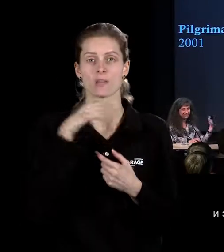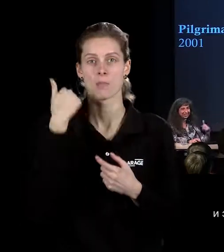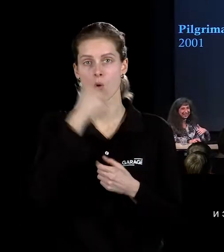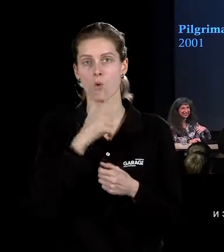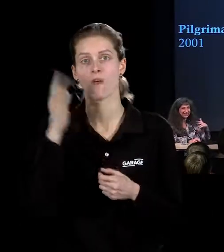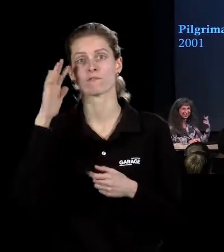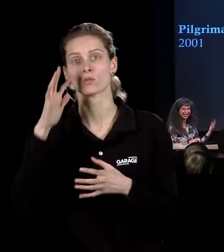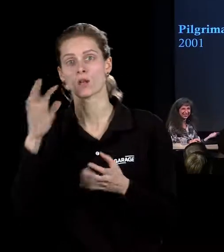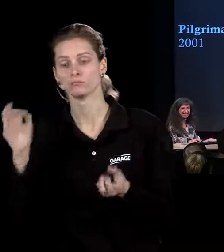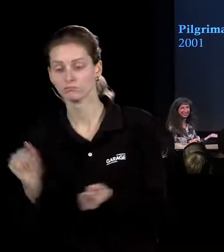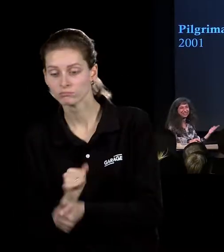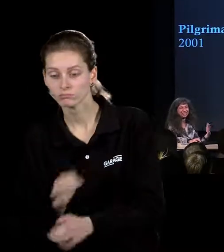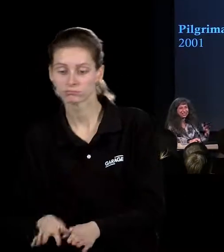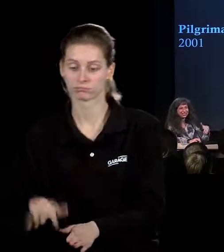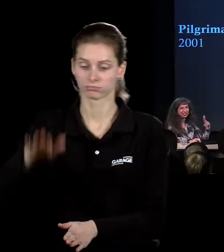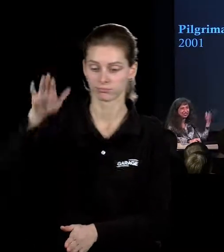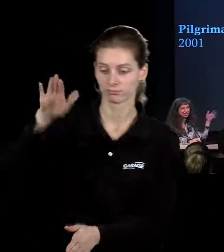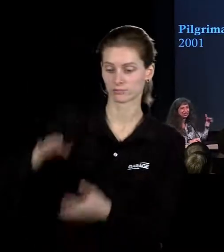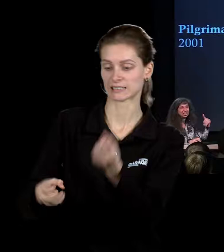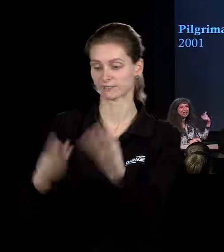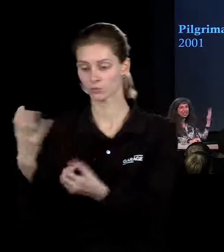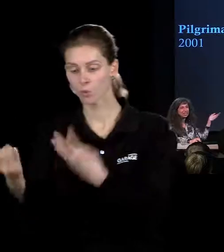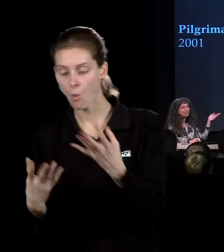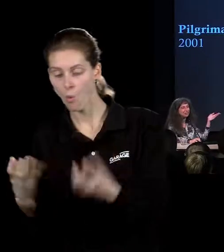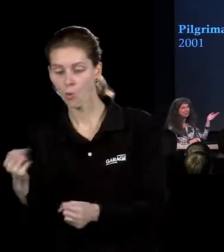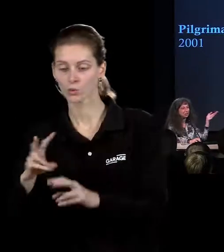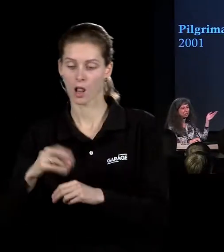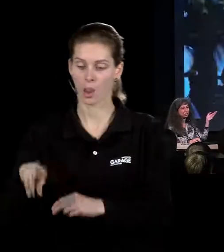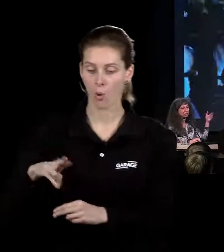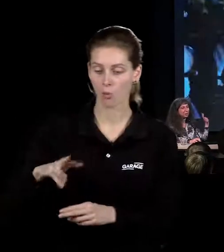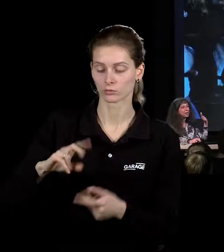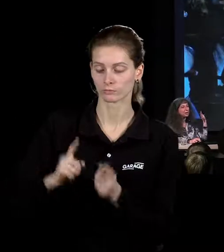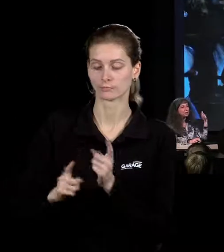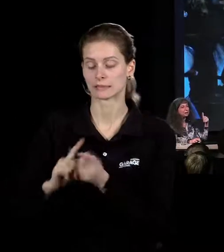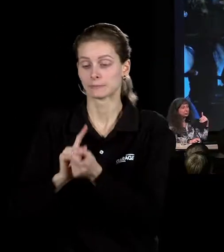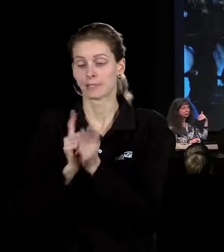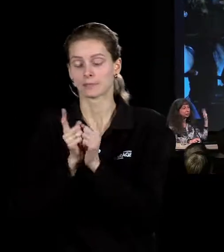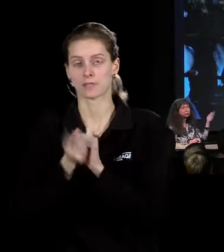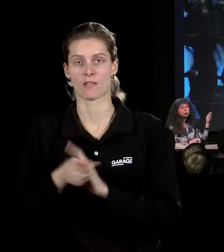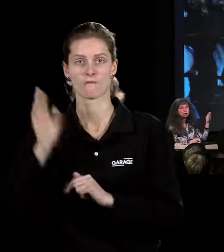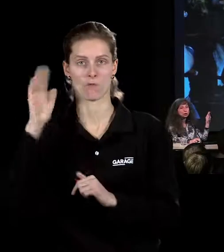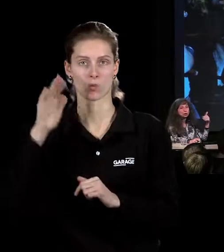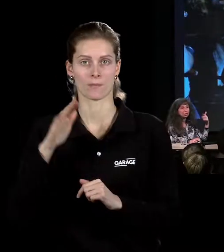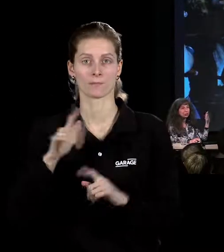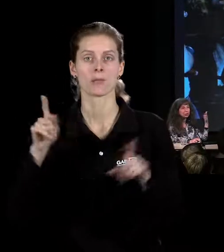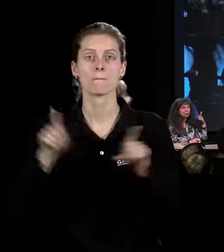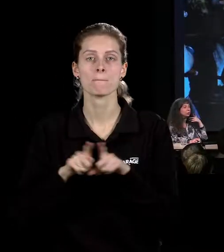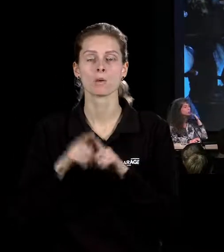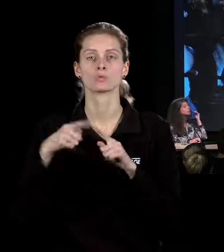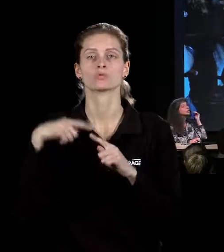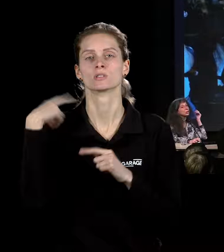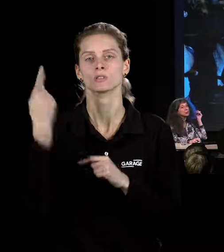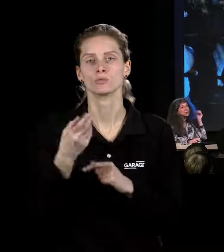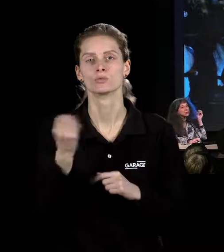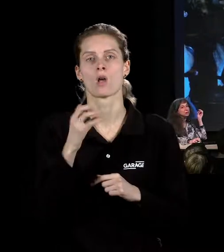вода высыхает, наполняется, цветет, и с ней происходят уже какие-то метаморфозы. И очень похожая следующая акция,